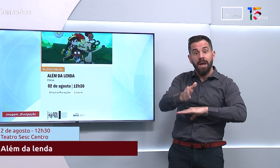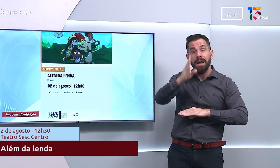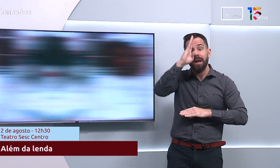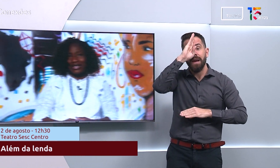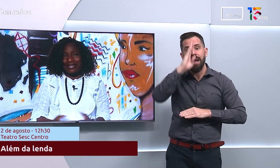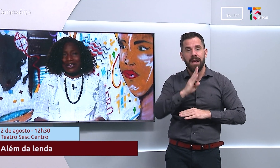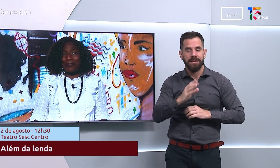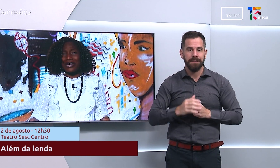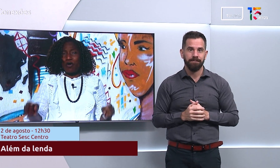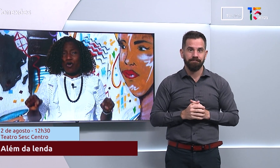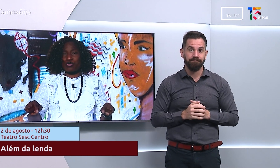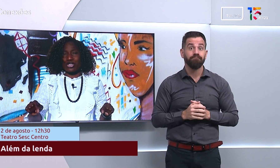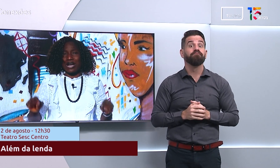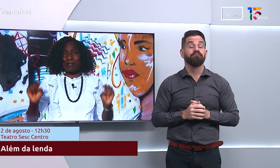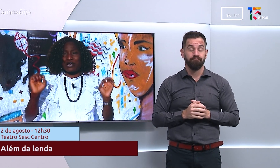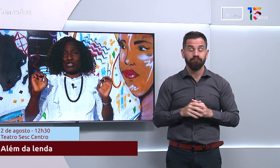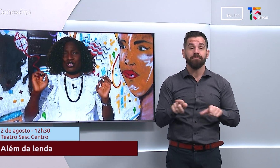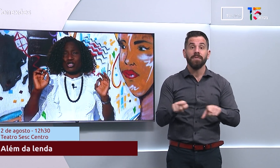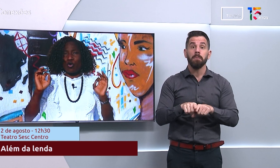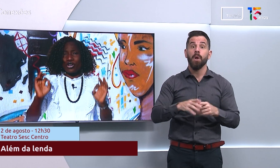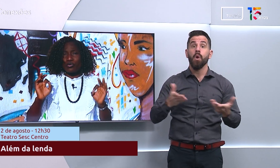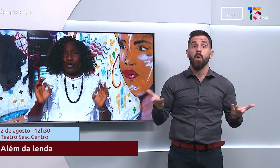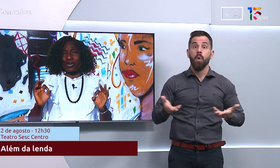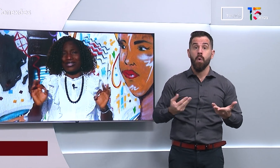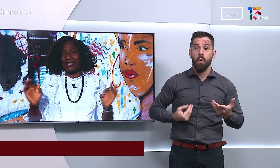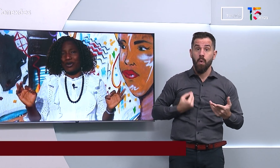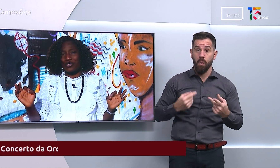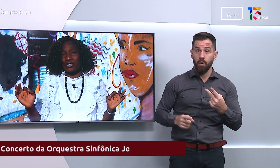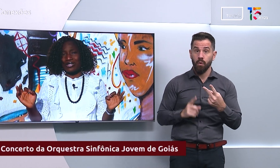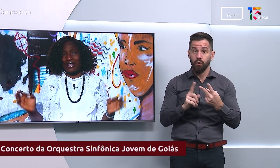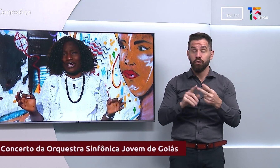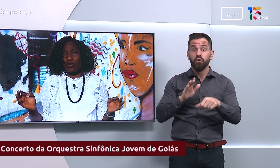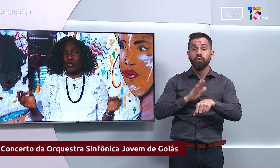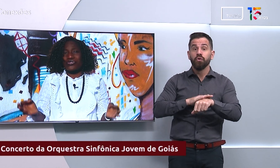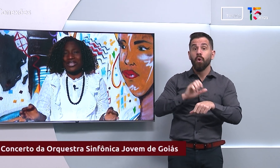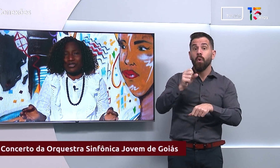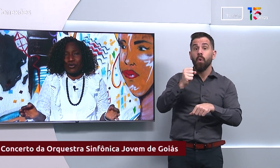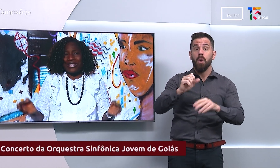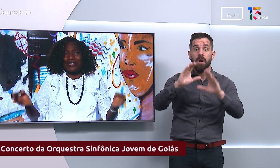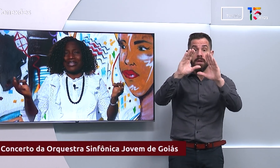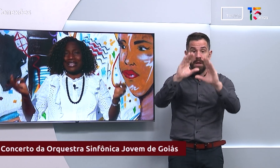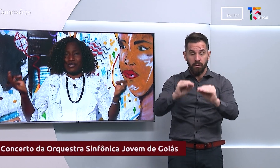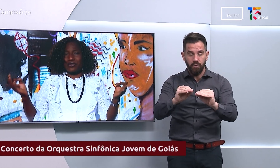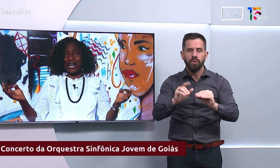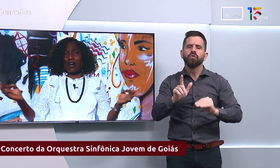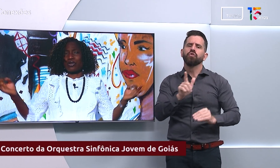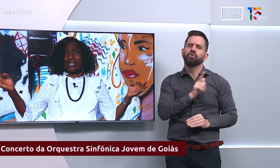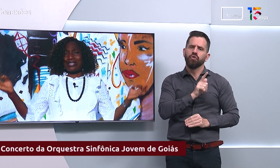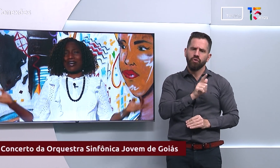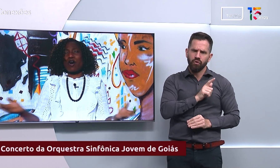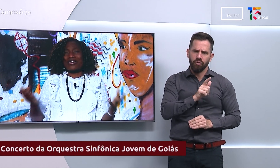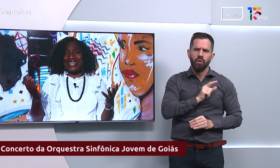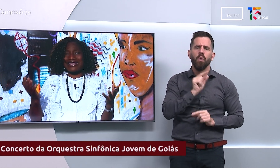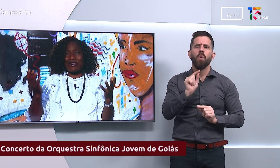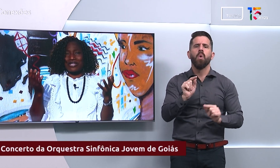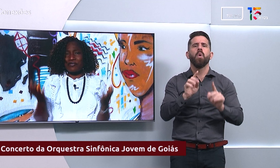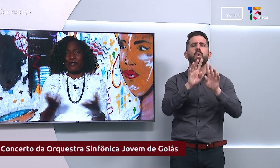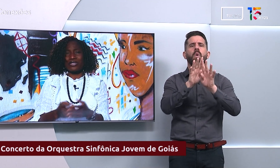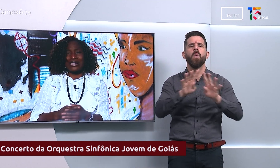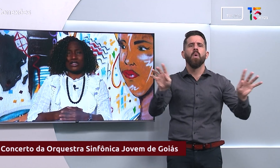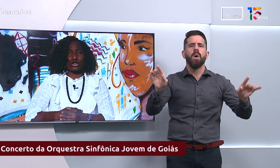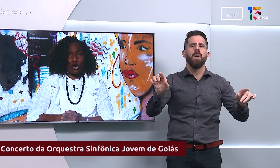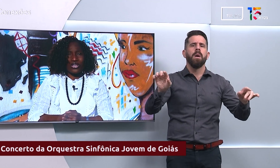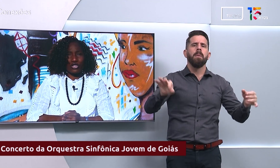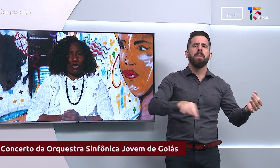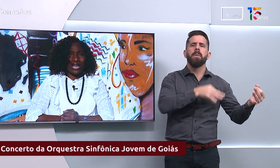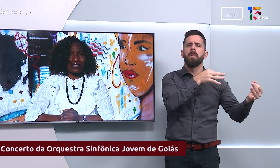gratuita. Também hoje, a partir de 8 horas da noite, tem o concerto internacional da Orquestra